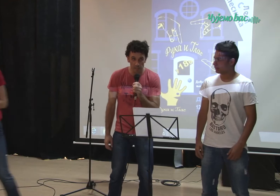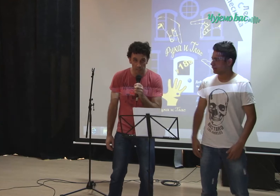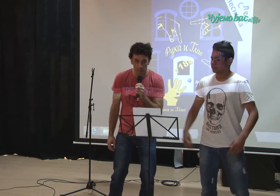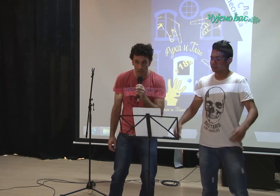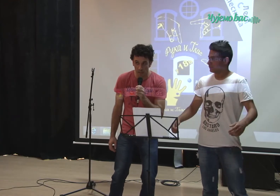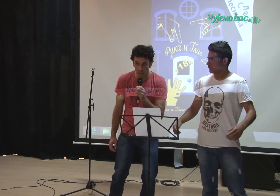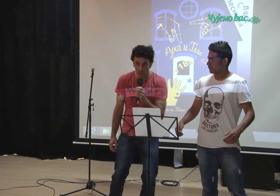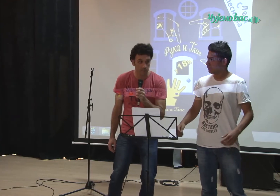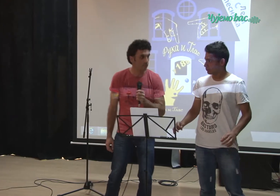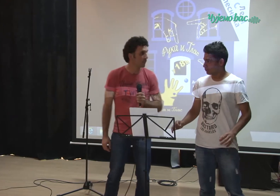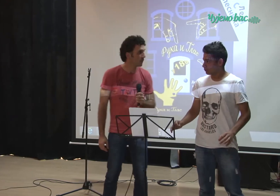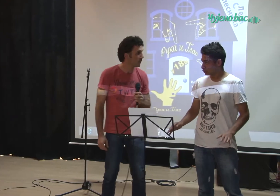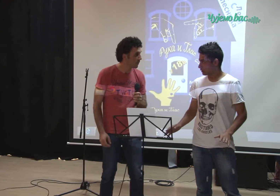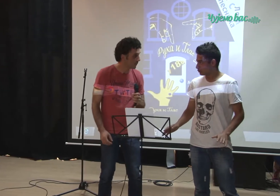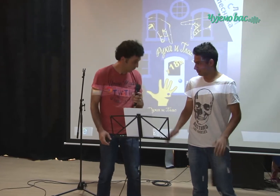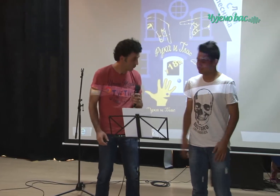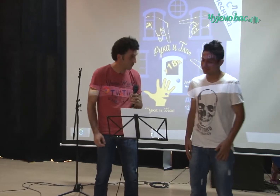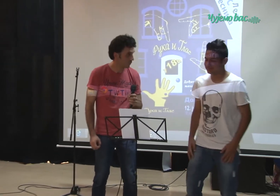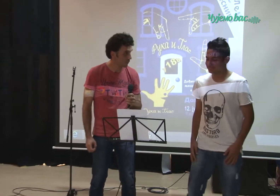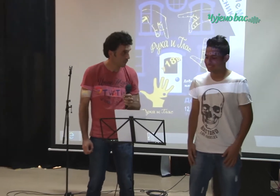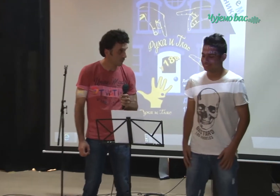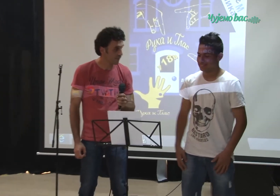Gde ste prijatelji?